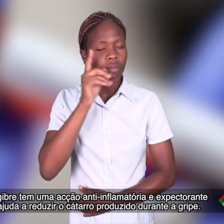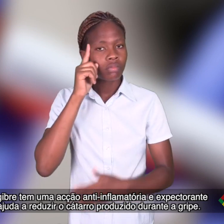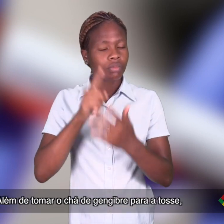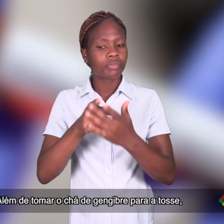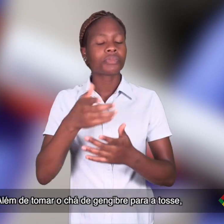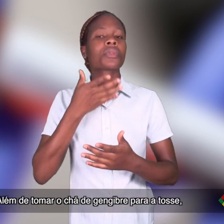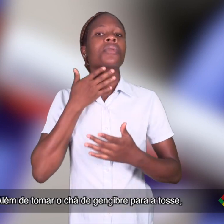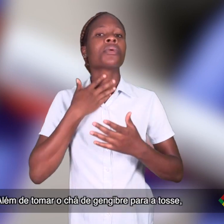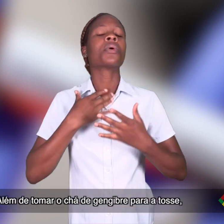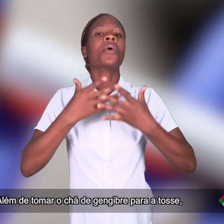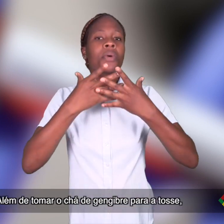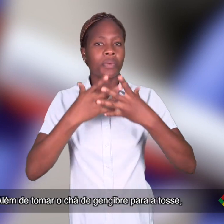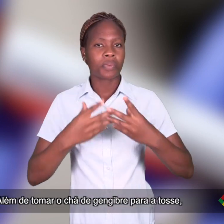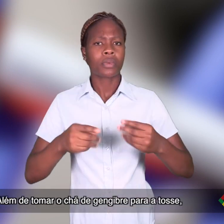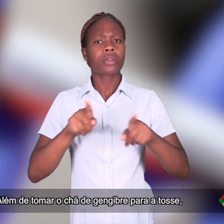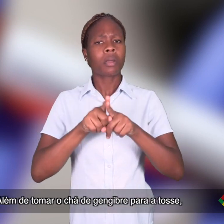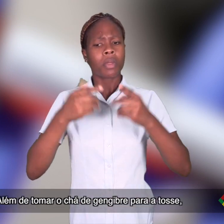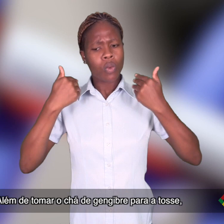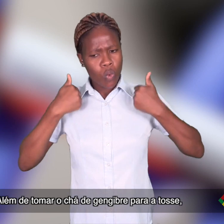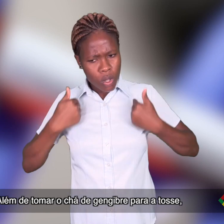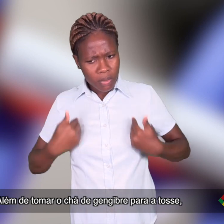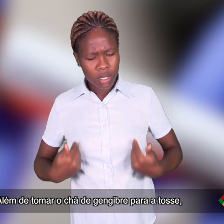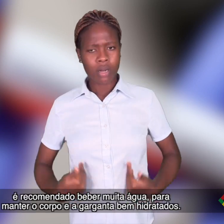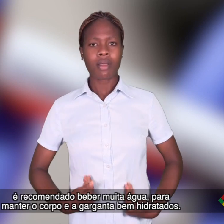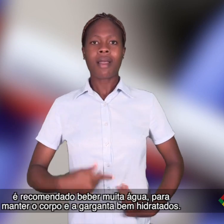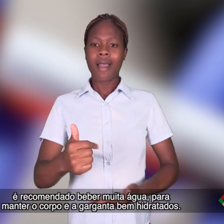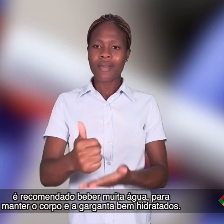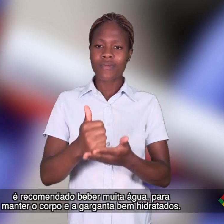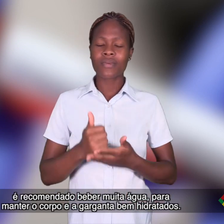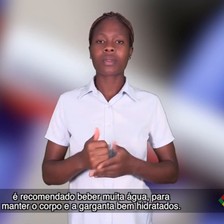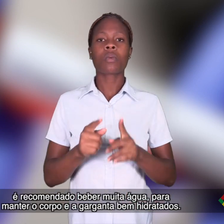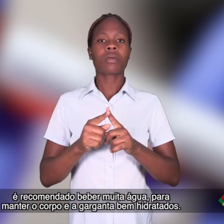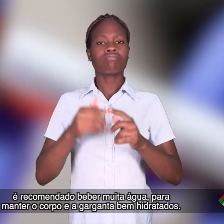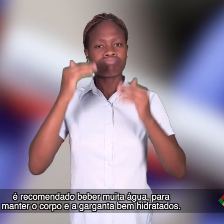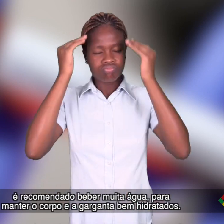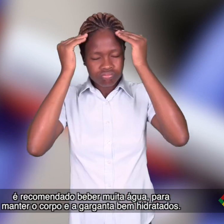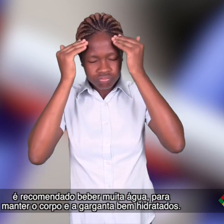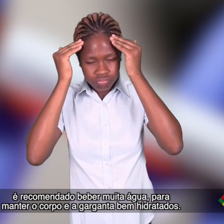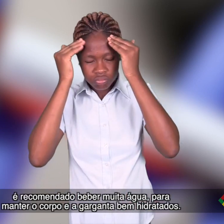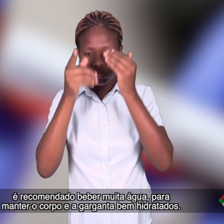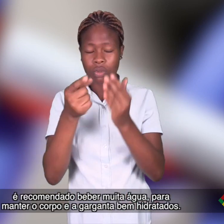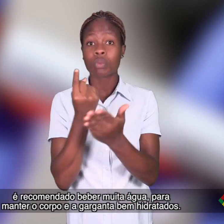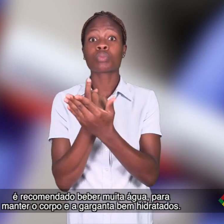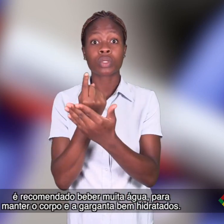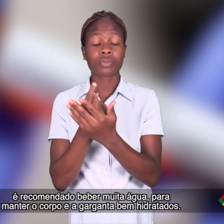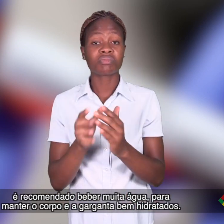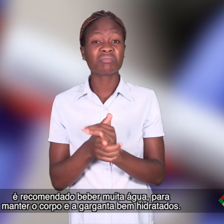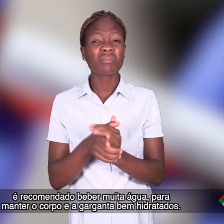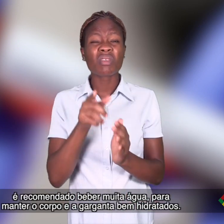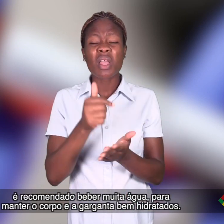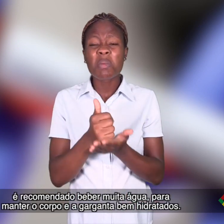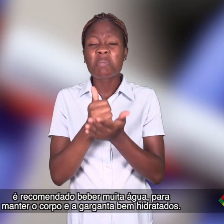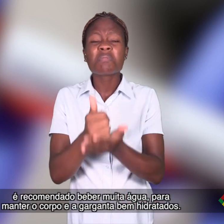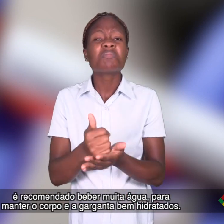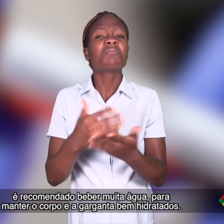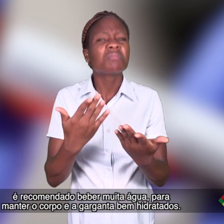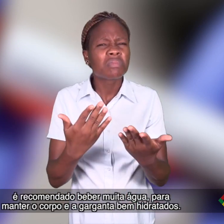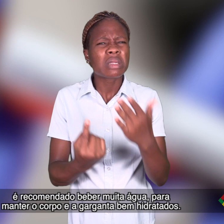Além de tomar o chá de gengibre para tosse, é recomendado beber muita água para manter o corpo e a garganta bem hidratados.